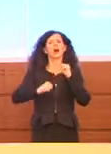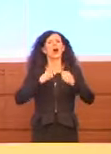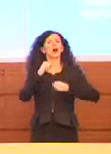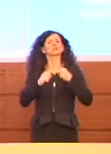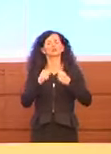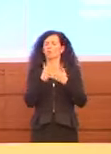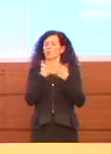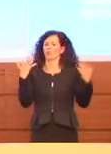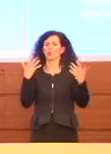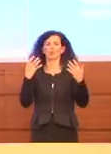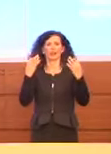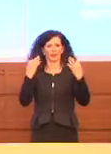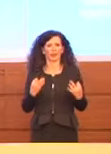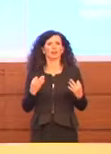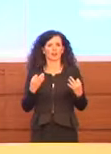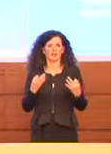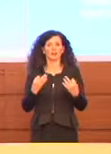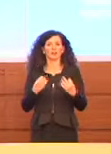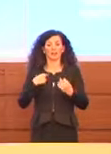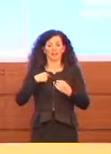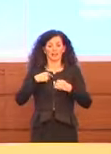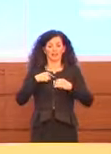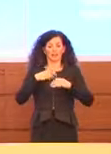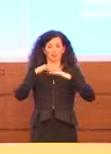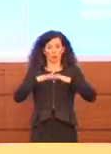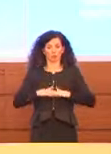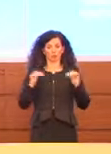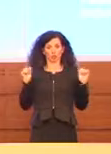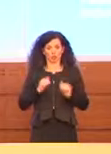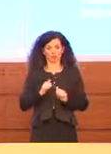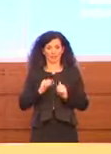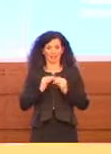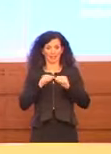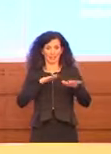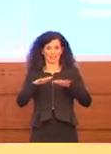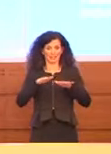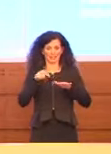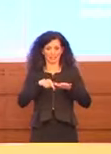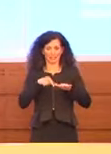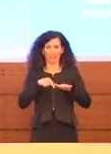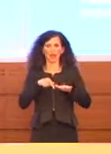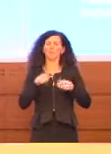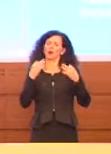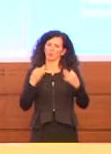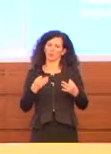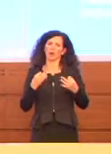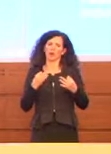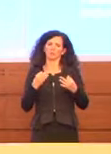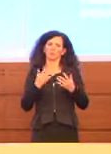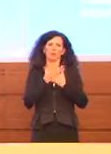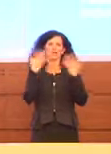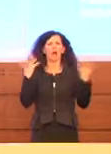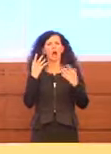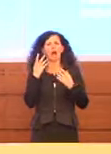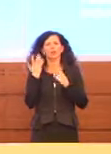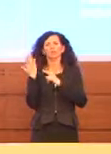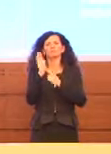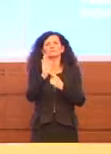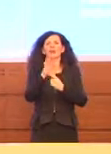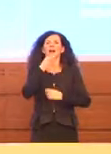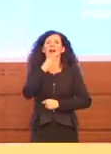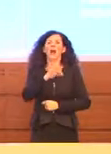sistema di protezione civile devo dire che ancora una volta abbiamo dimostrato una grande capacità di lavorare